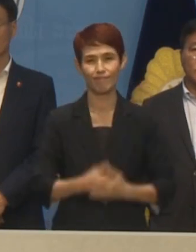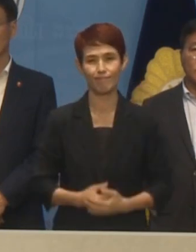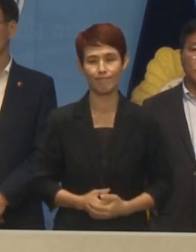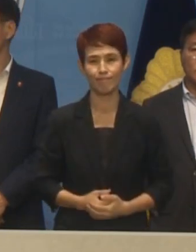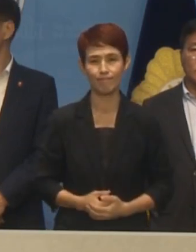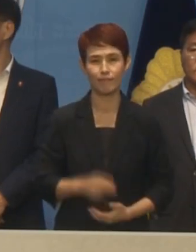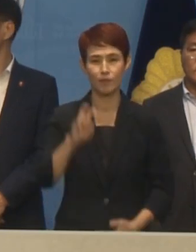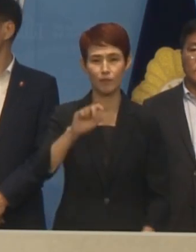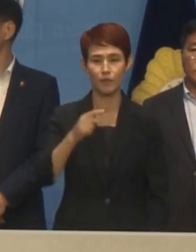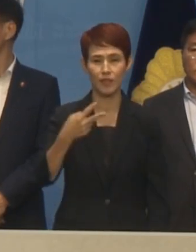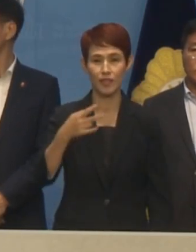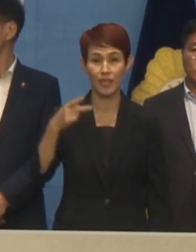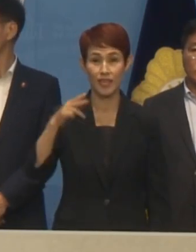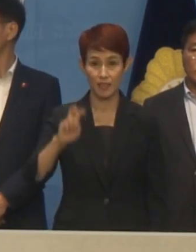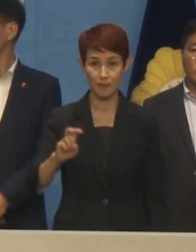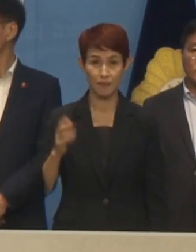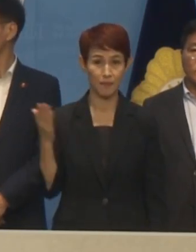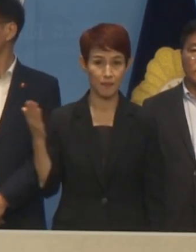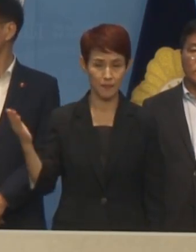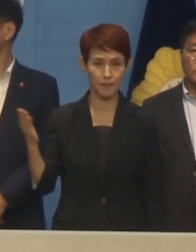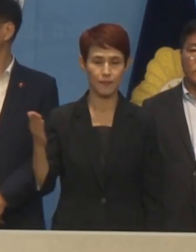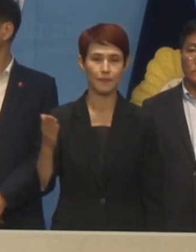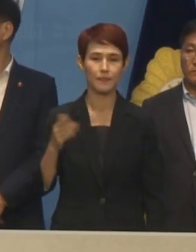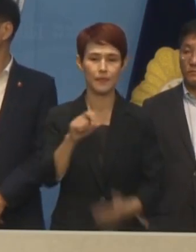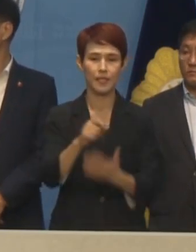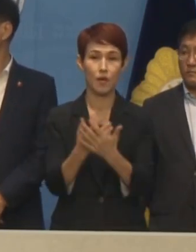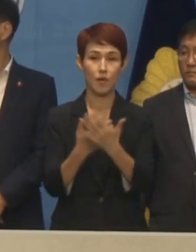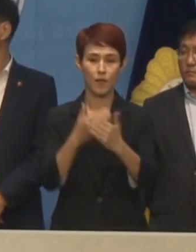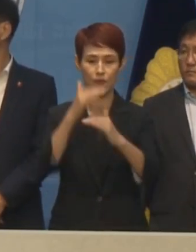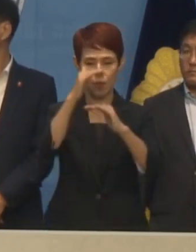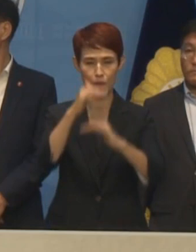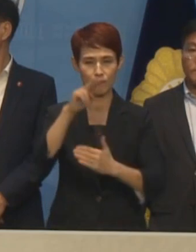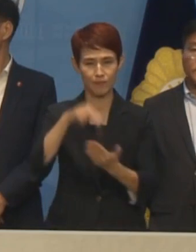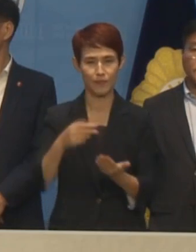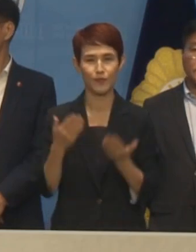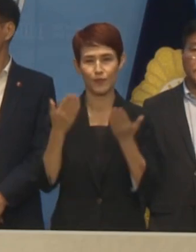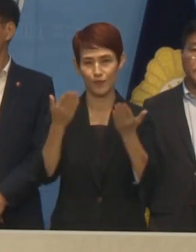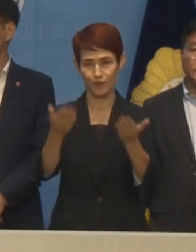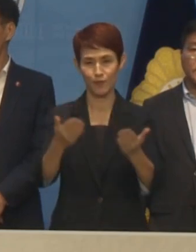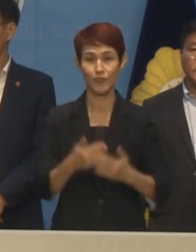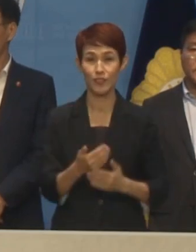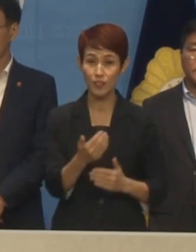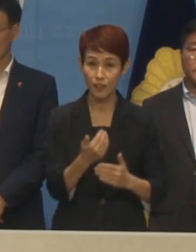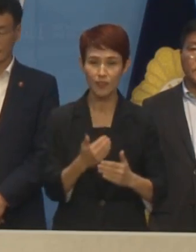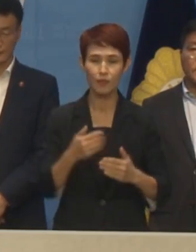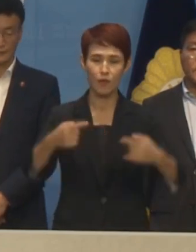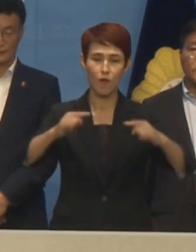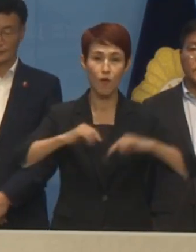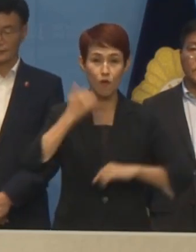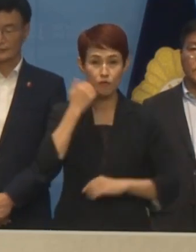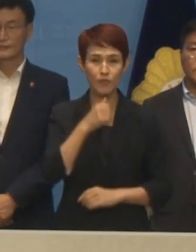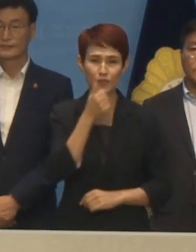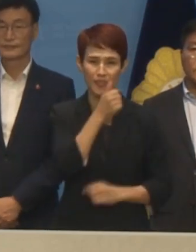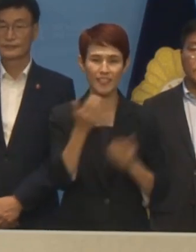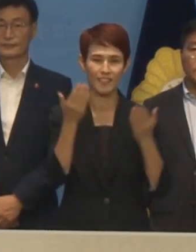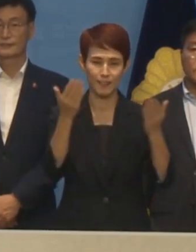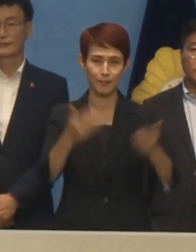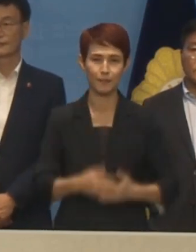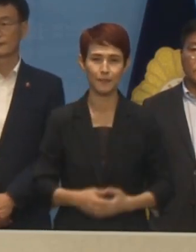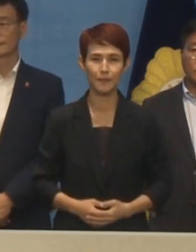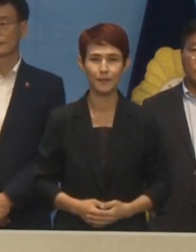문대림 의원님의 기자회견문 발표에 앞서 함께하신 분들을 전부 다 소개하는 시간을 갖도록 하겠습니다. 먼저 제주